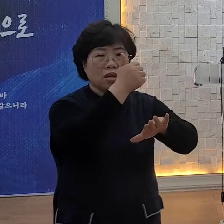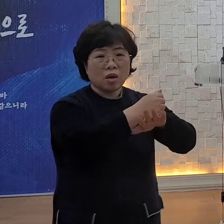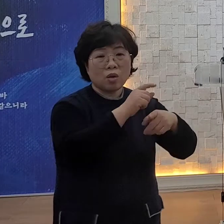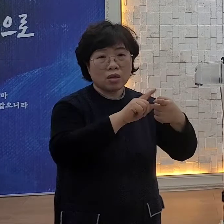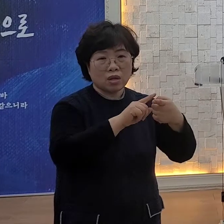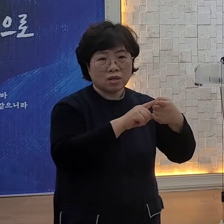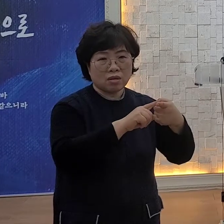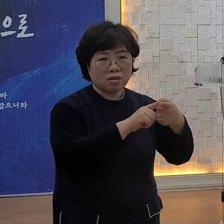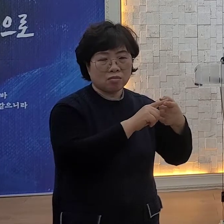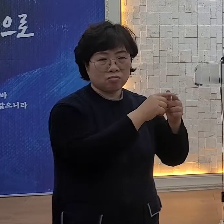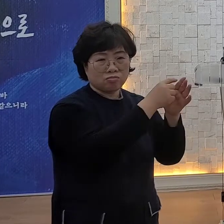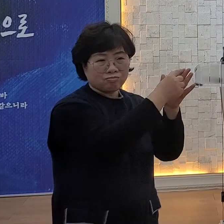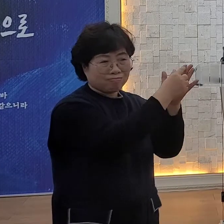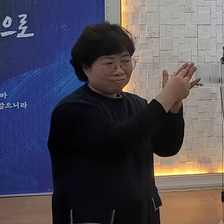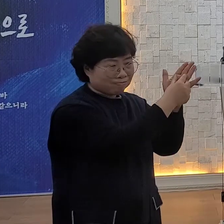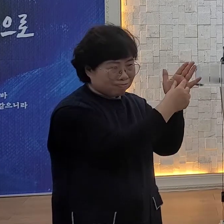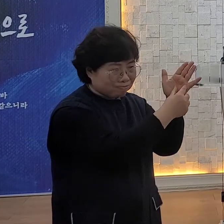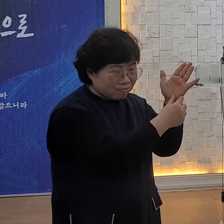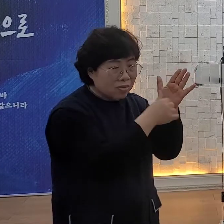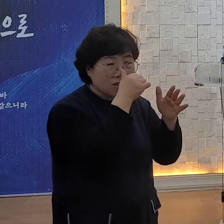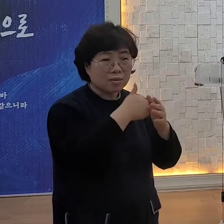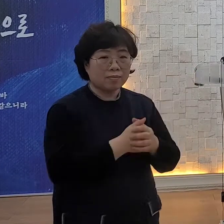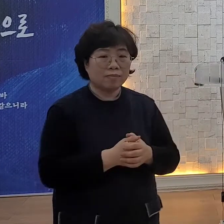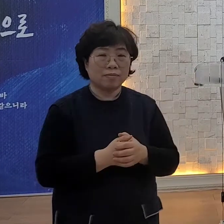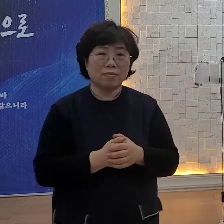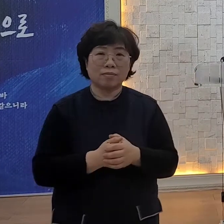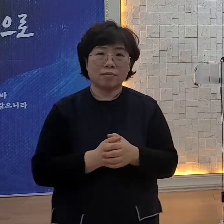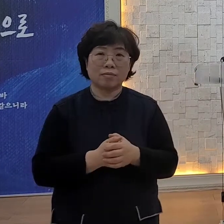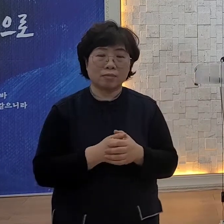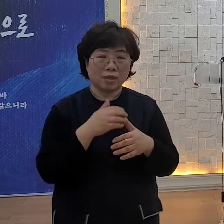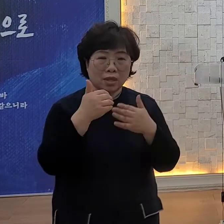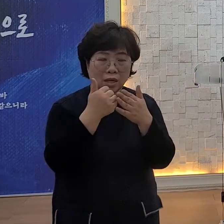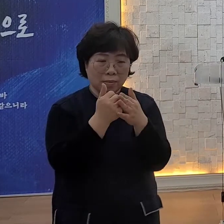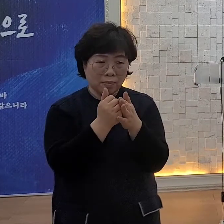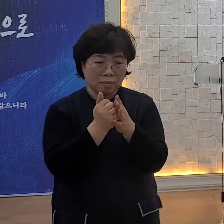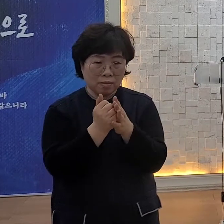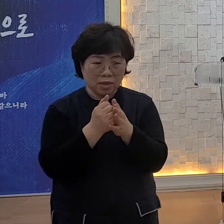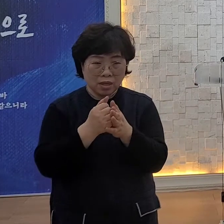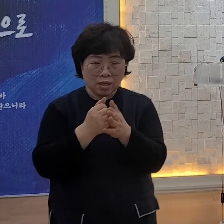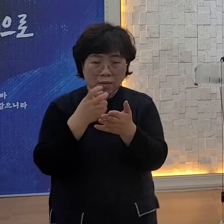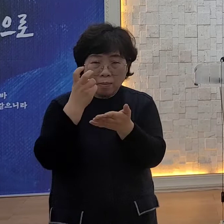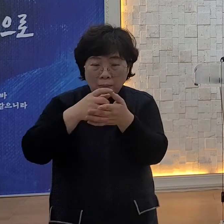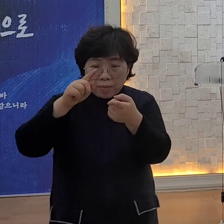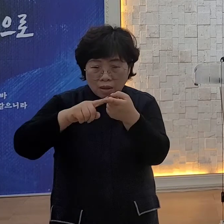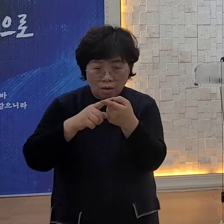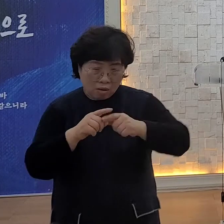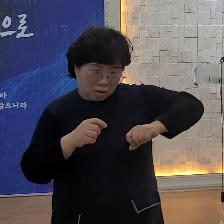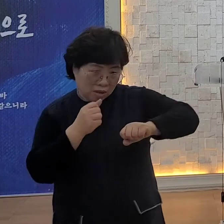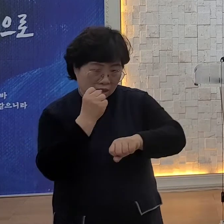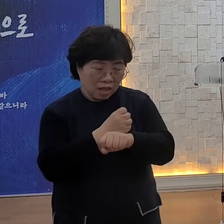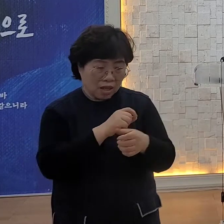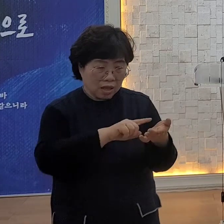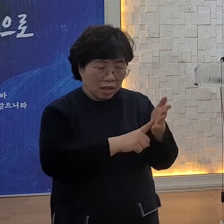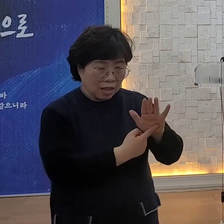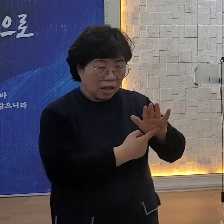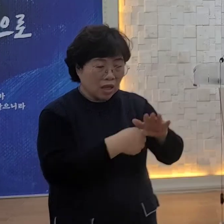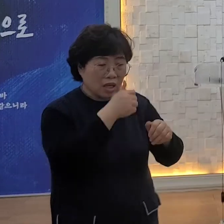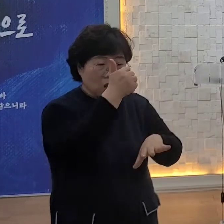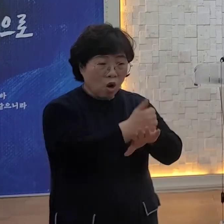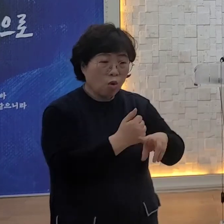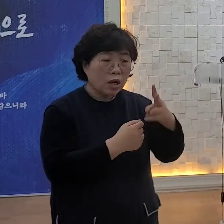그래서 그 부작용들, 그 결과들을 오늘 크게 두 가지만 말씀을 나누고 마치려고 합니다. 첫